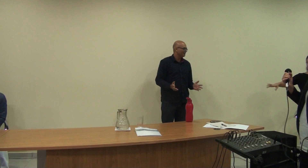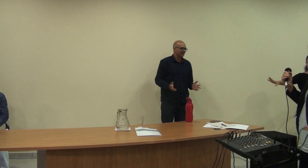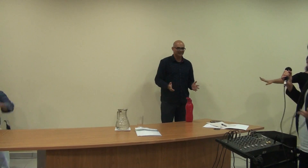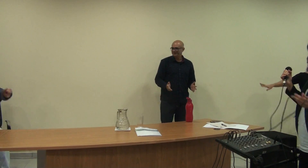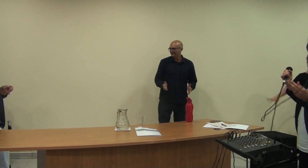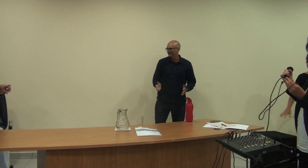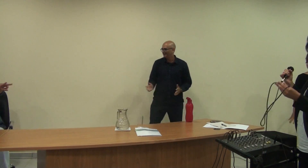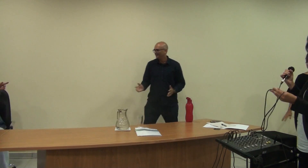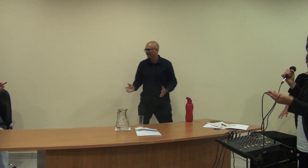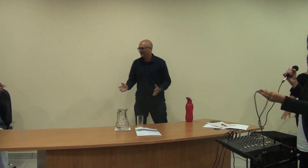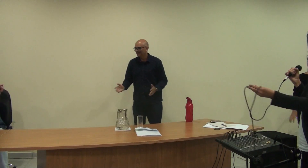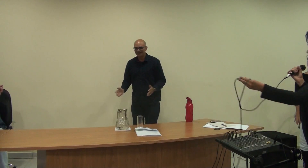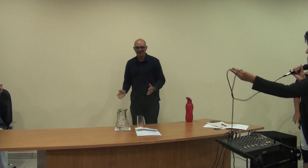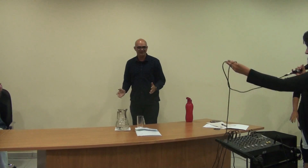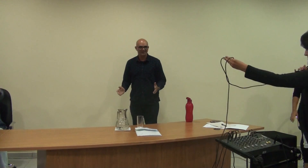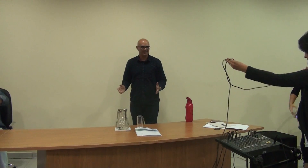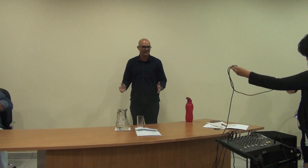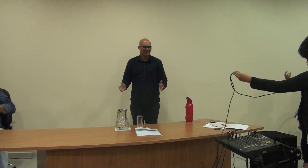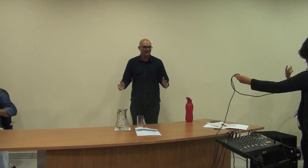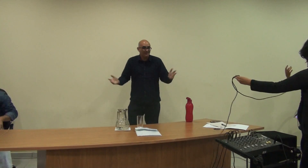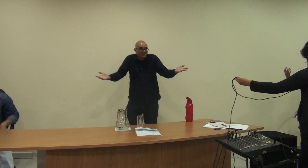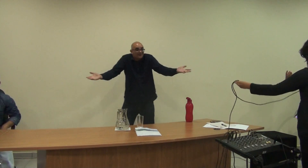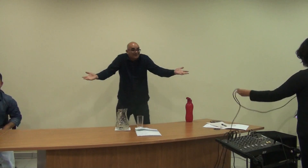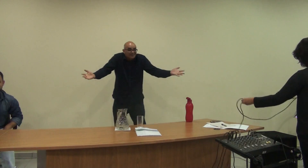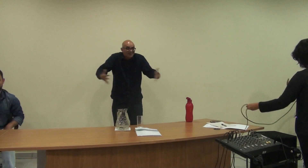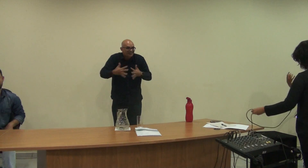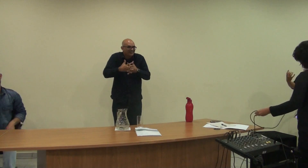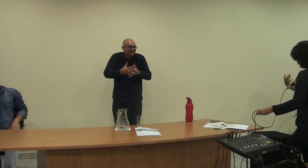Pode ficar.